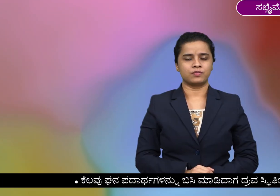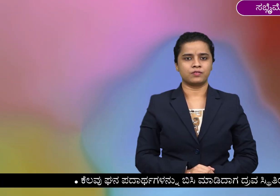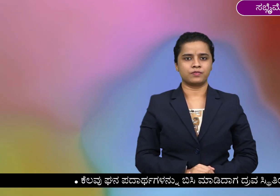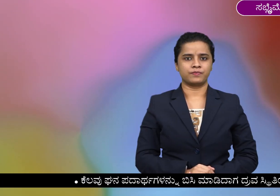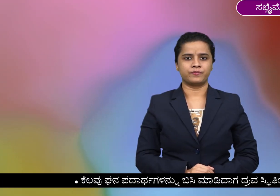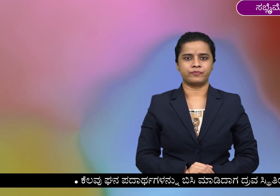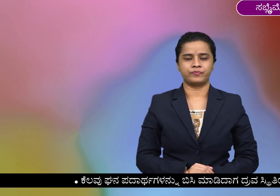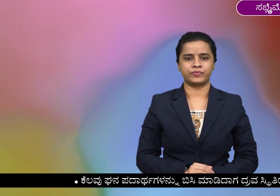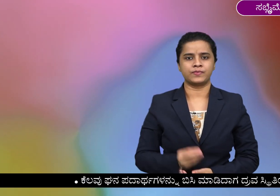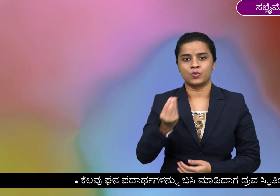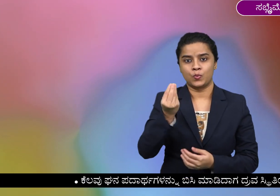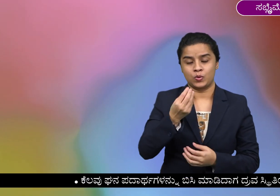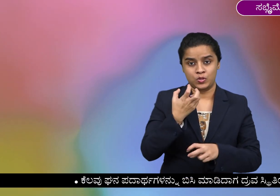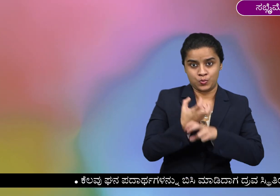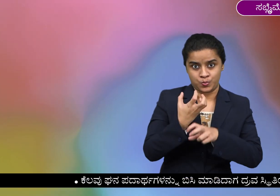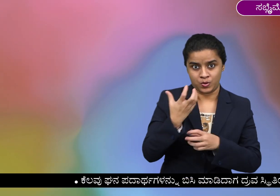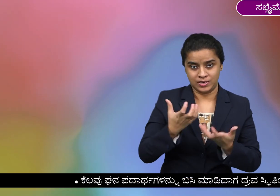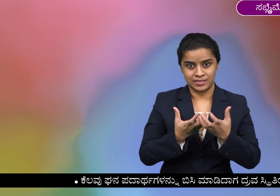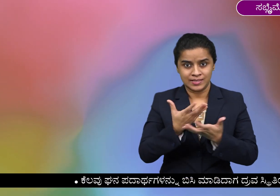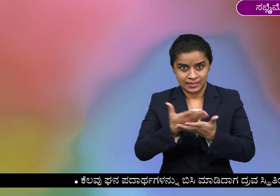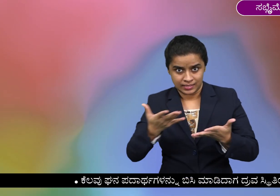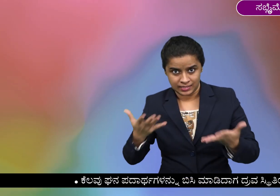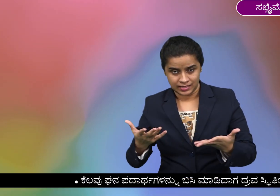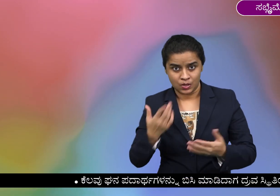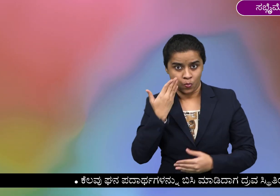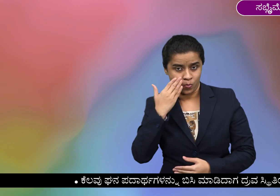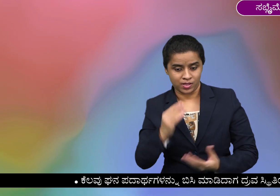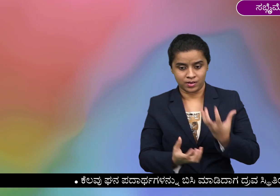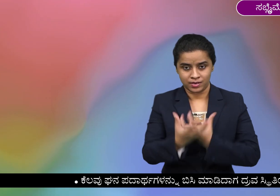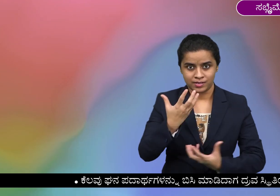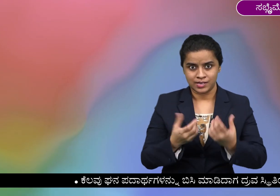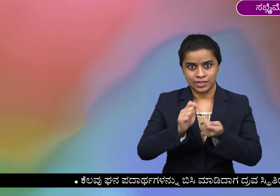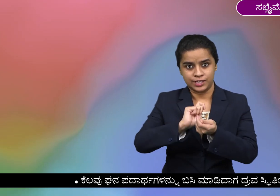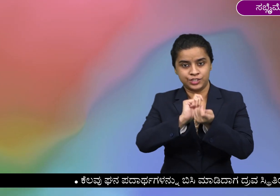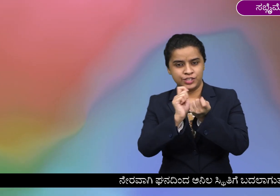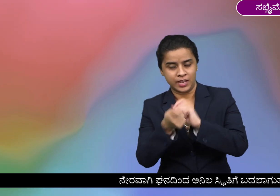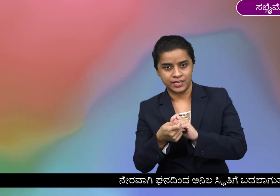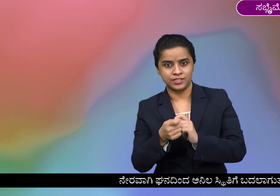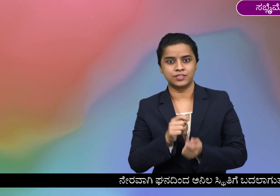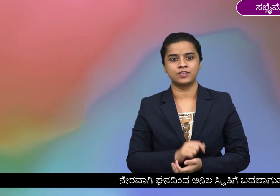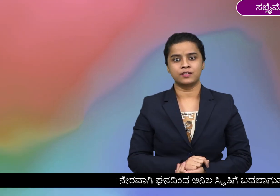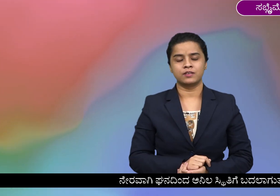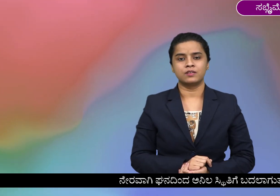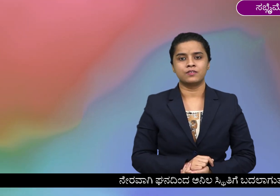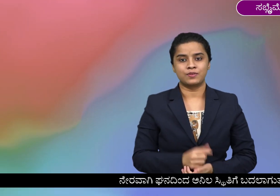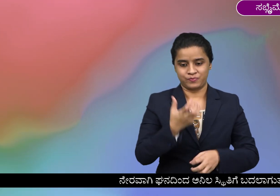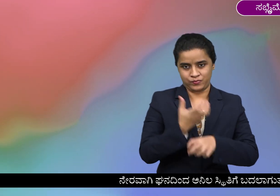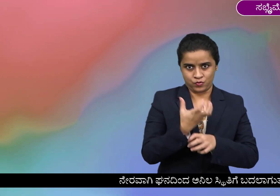ಕೆಲವು ಘನ ಪದಾರ್ಥಗಳನ್ನು ಬಿಸಿ ಮಾಡಿದಾಗ ದ್ರವ ಸ್ಥಿತಿಯನ್ನು ಪಡೆಯದೆ ನೇರವಾಗಿ ಘನದಿಂದ ಅನಿಲ